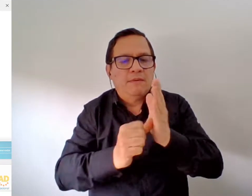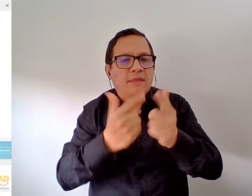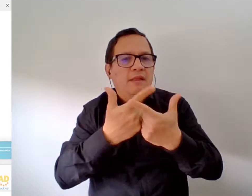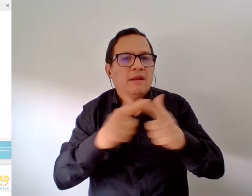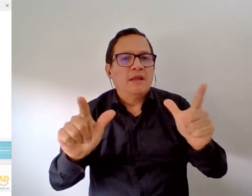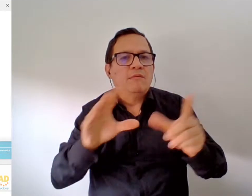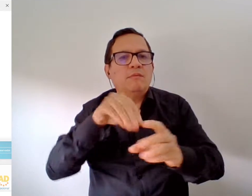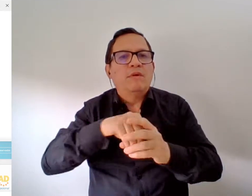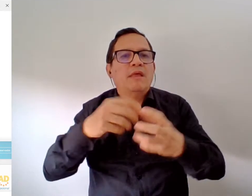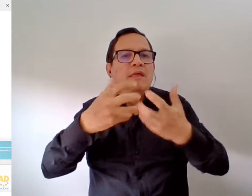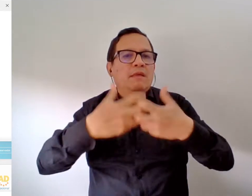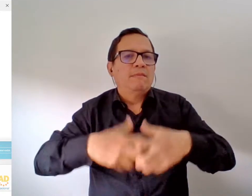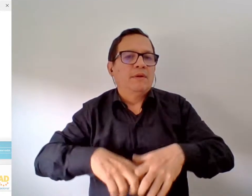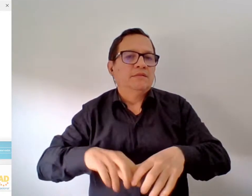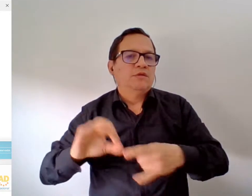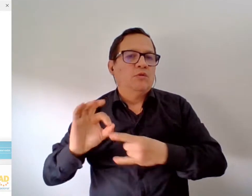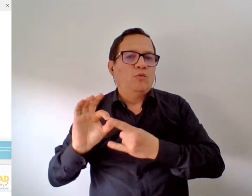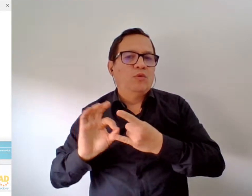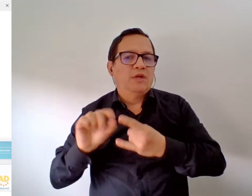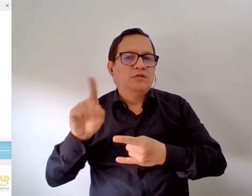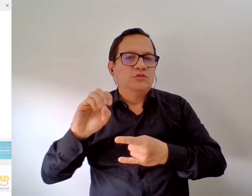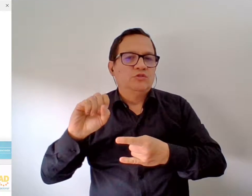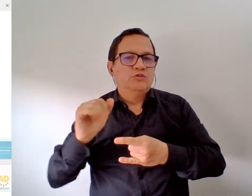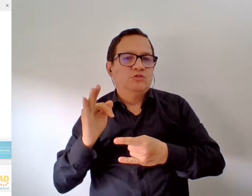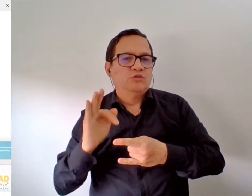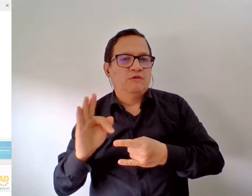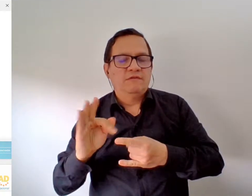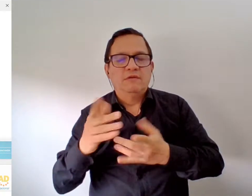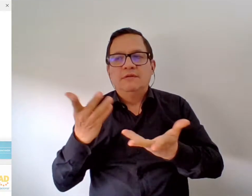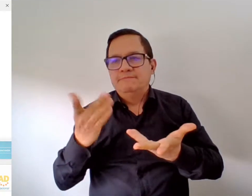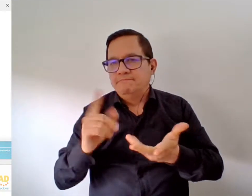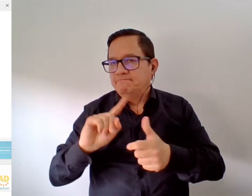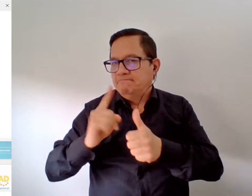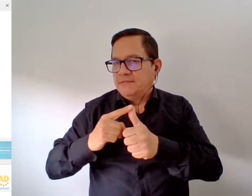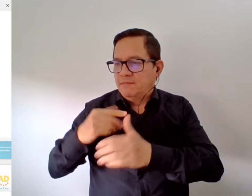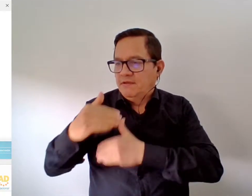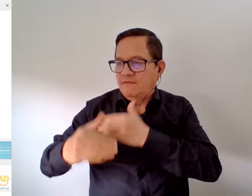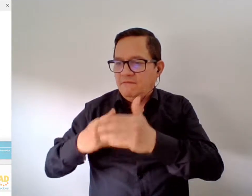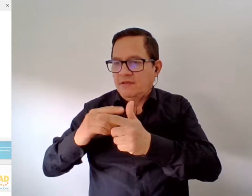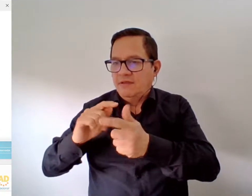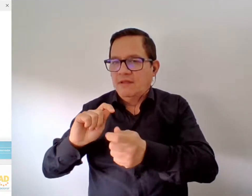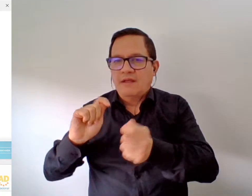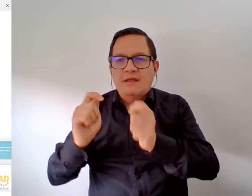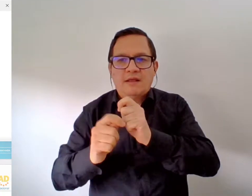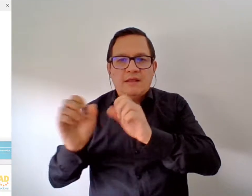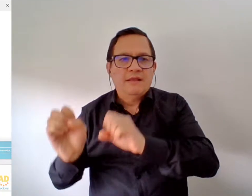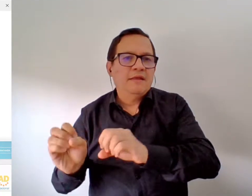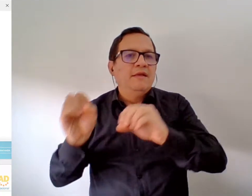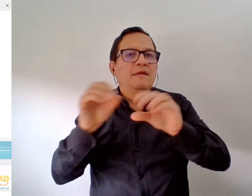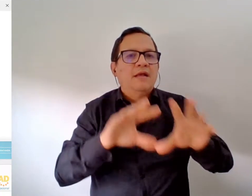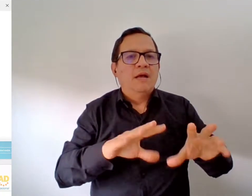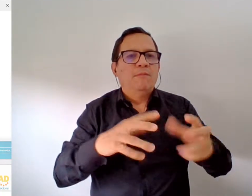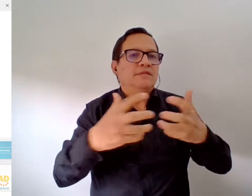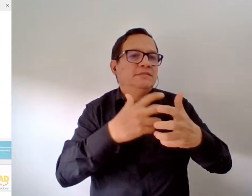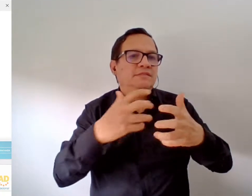UNADSoft. La primera fase consiste en migración a sistema operativo